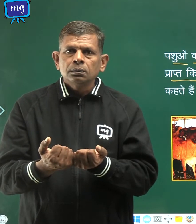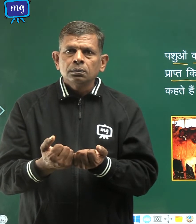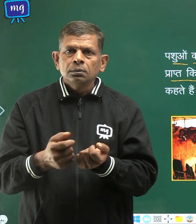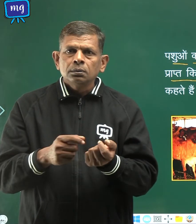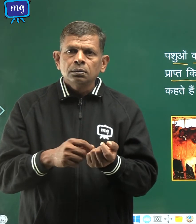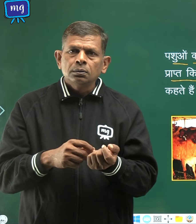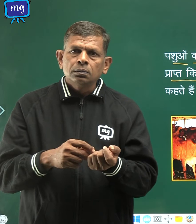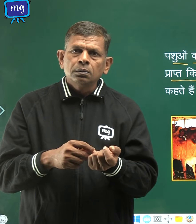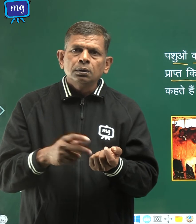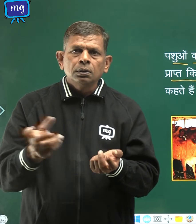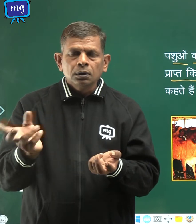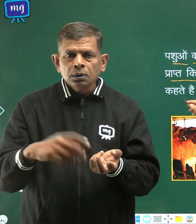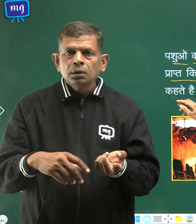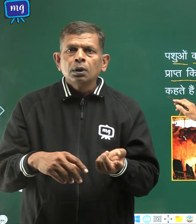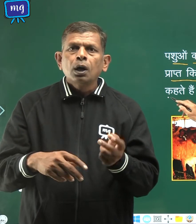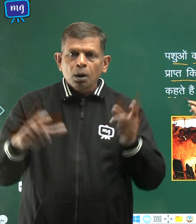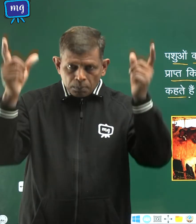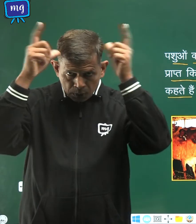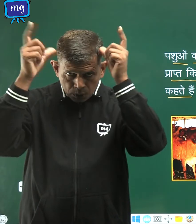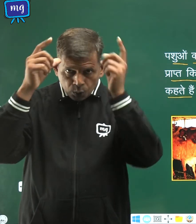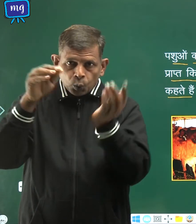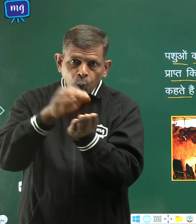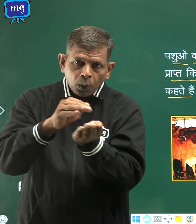इसे पशुपालन कहते हैं।